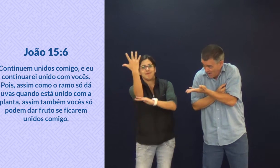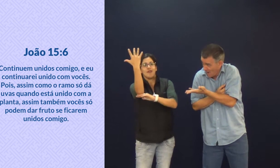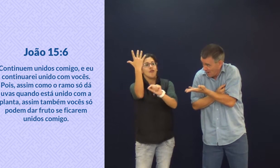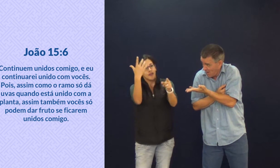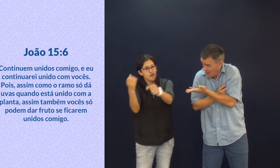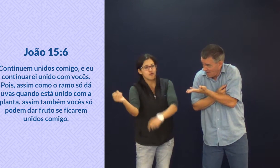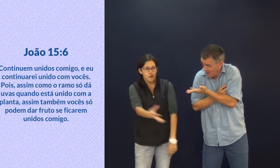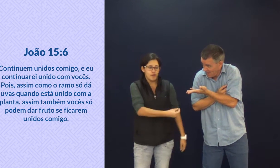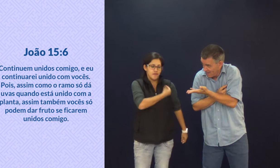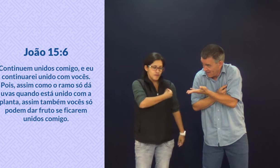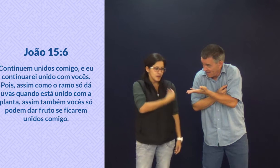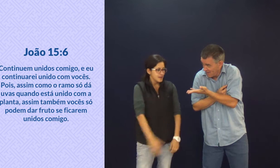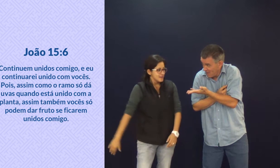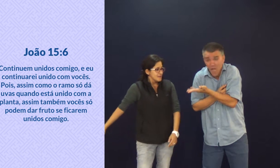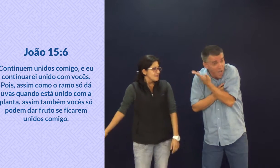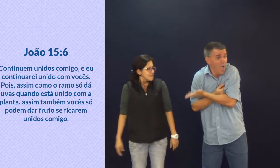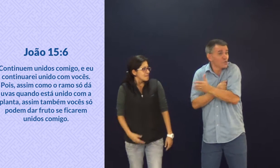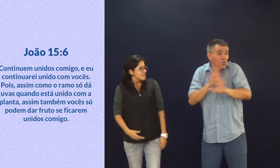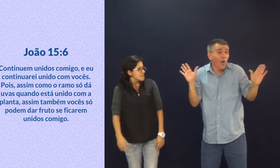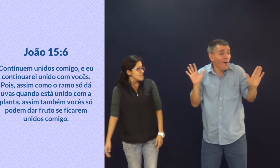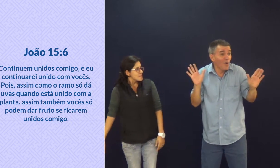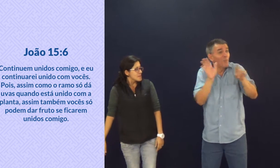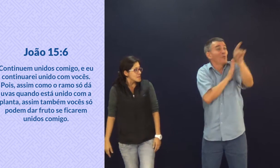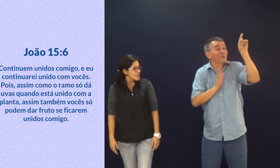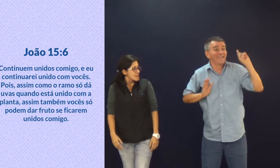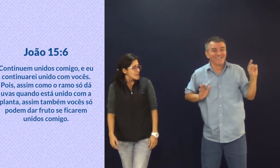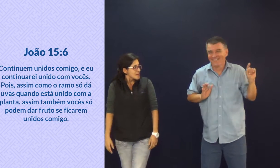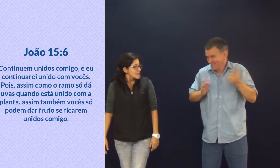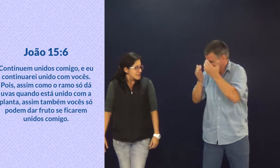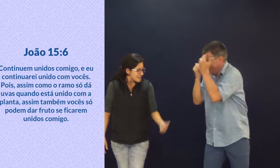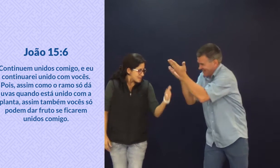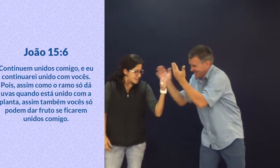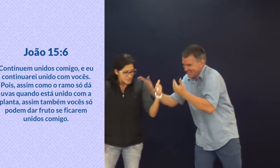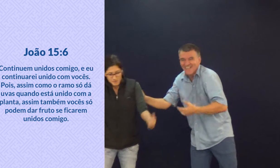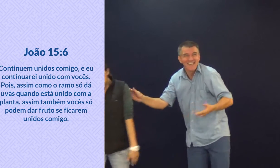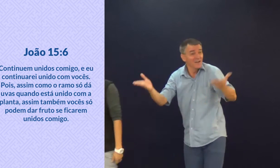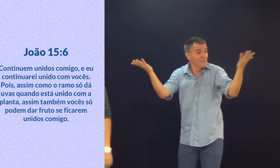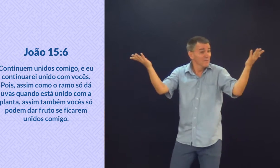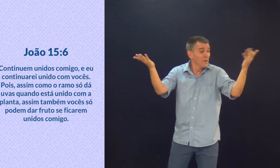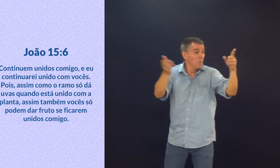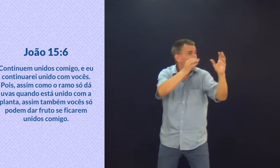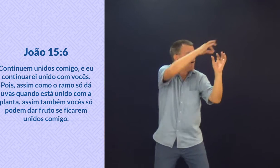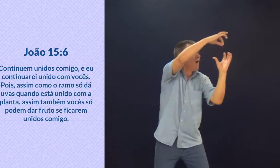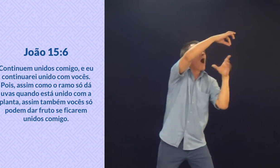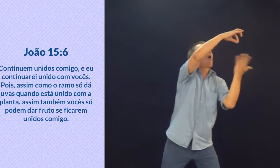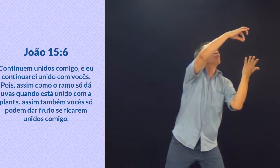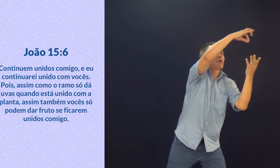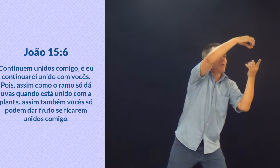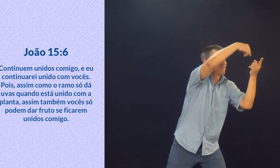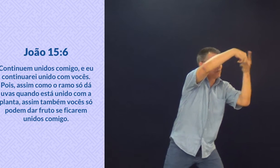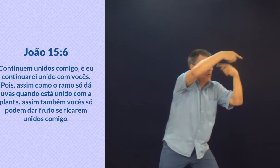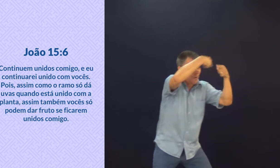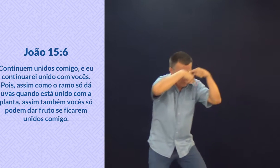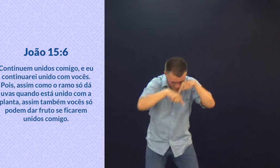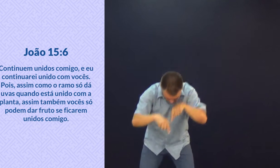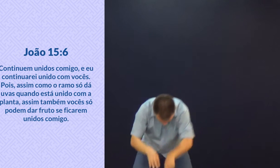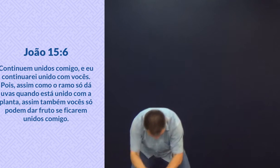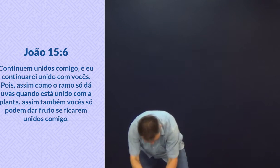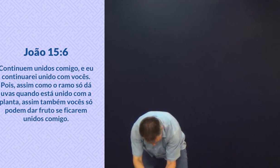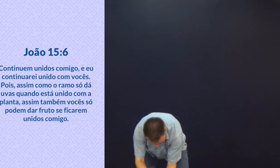coloca a semente na terra ela cresce e vira uma árvore então nos galhos que dão os frutos a uva